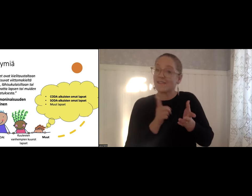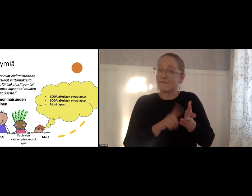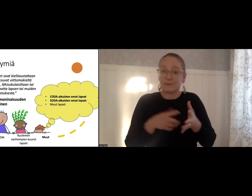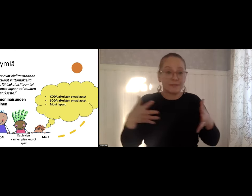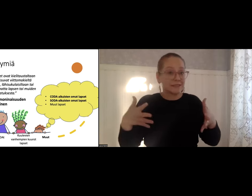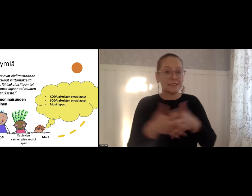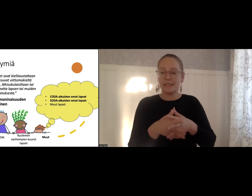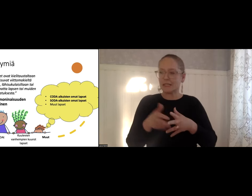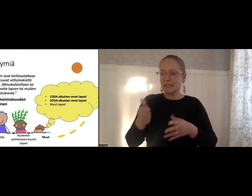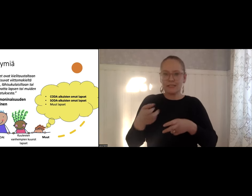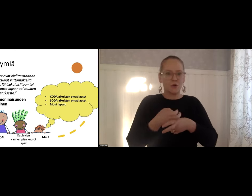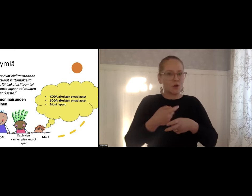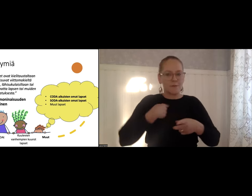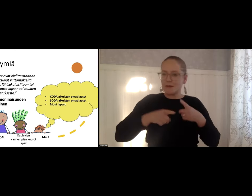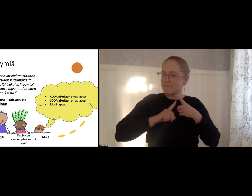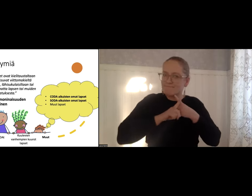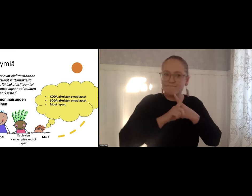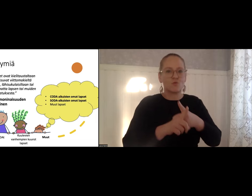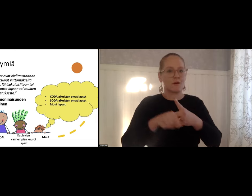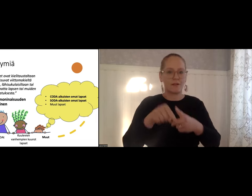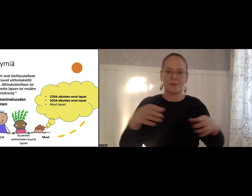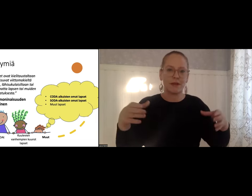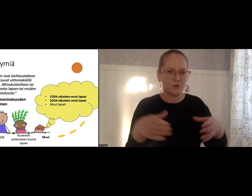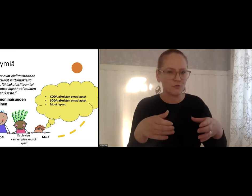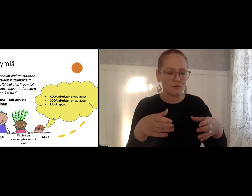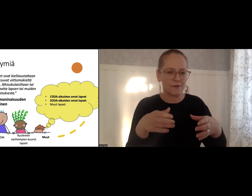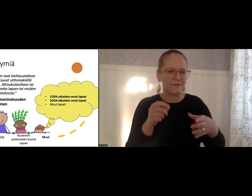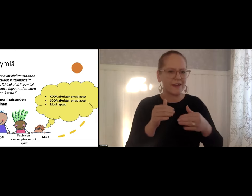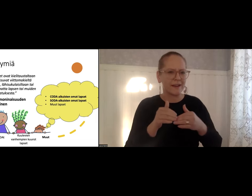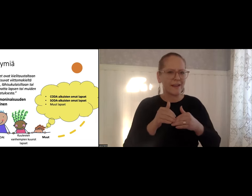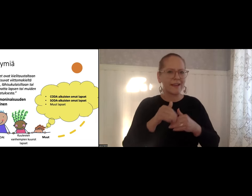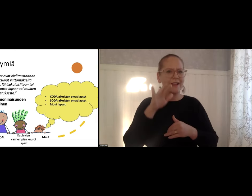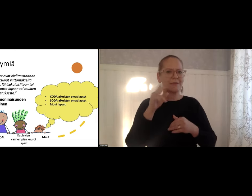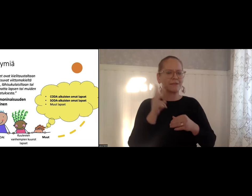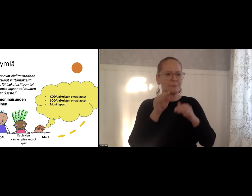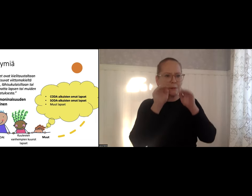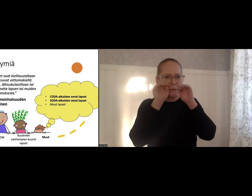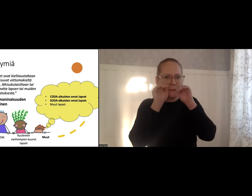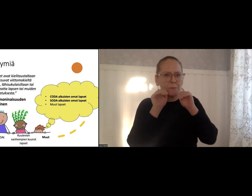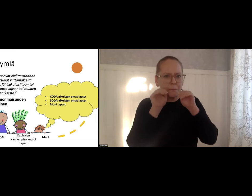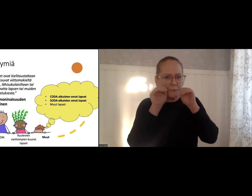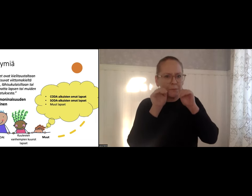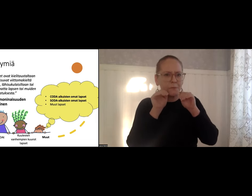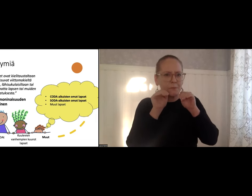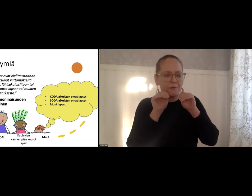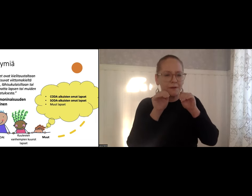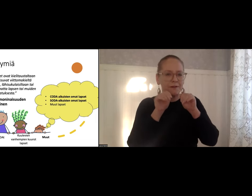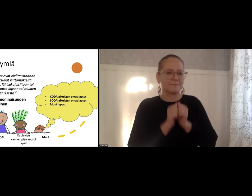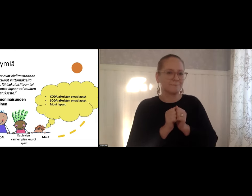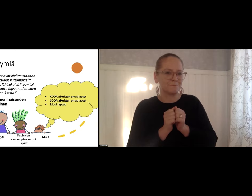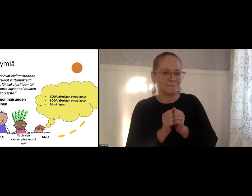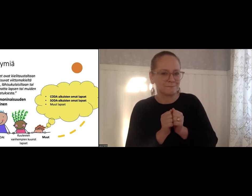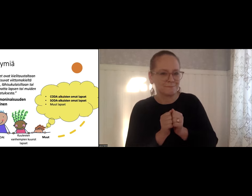Osa viittomakieltä omaksumista lapsista niin eivät esimerkiksi selkeästi identifioidu tähän ryhmään, vaan he